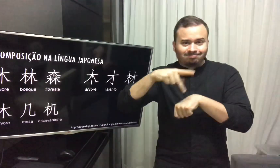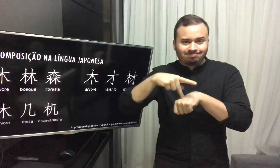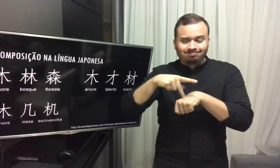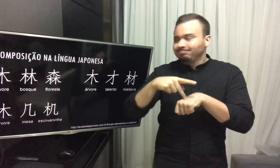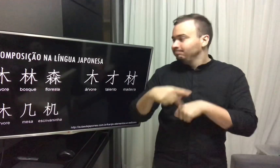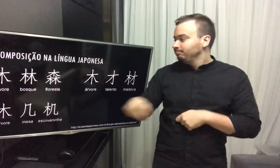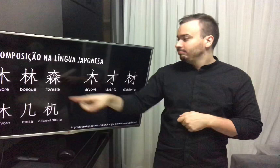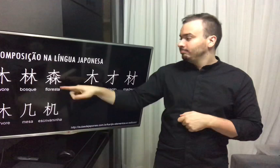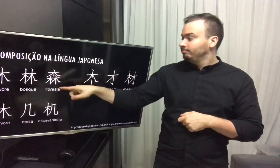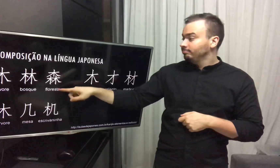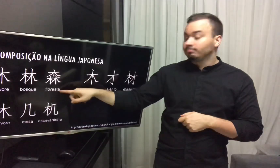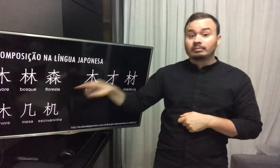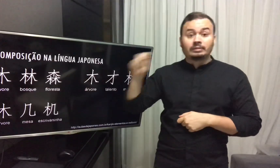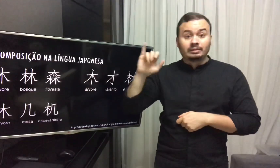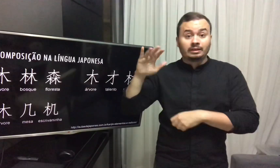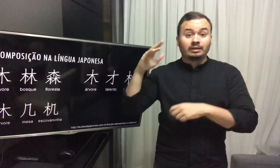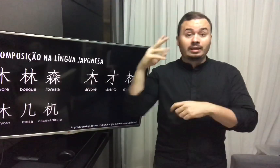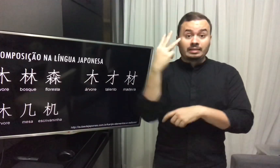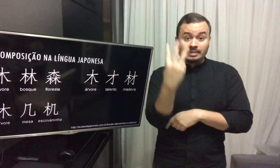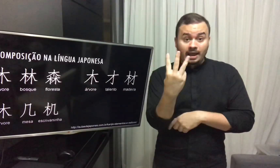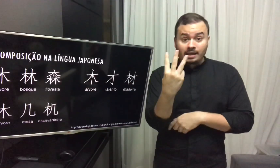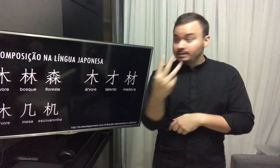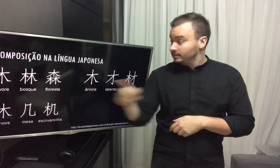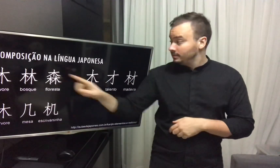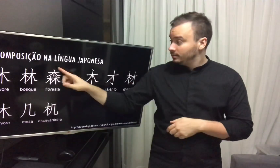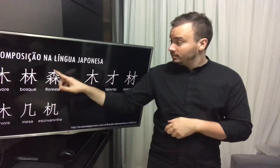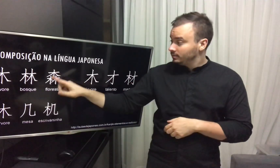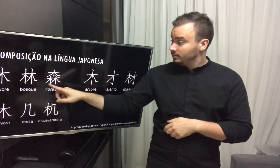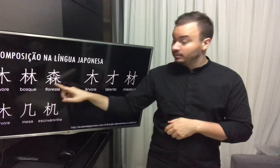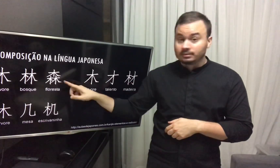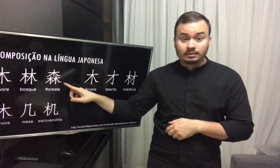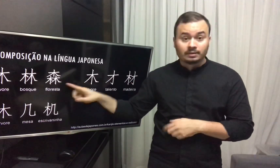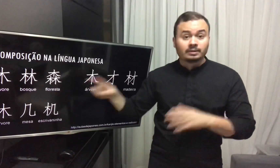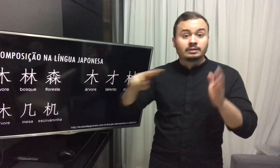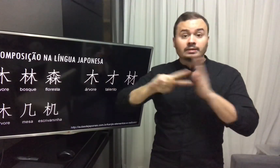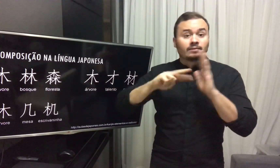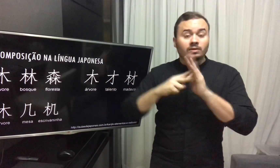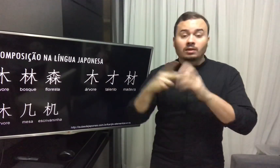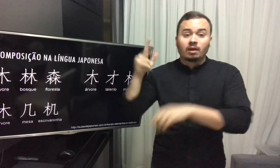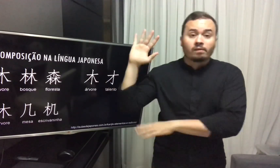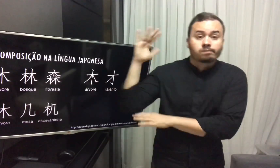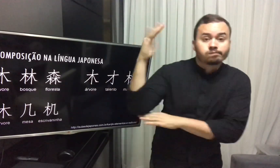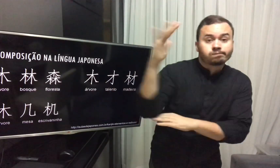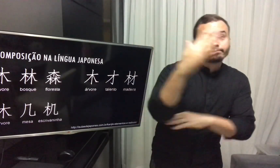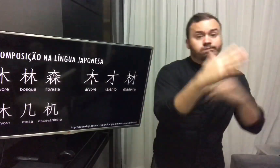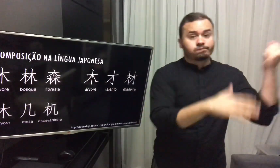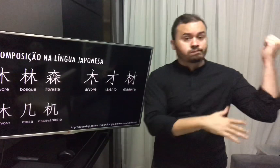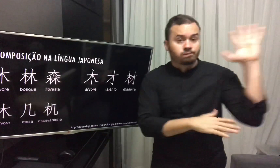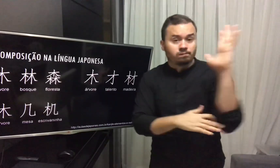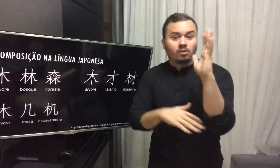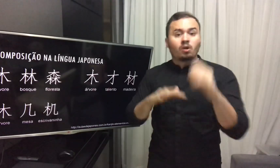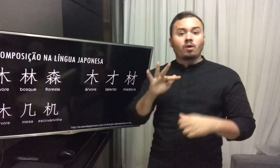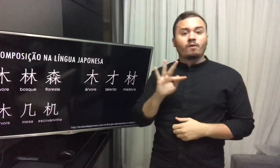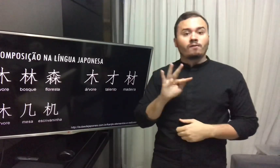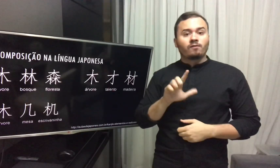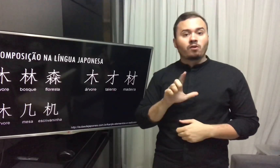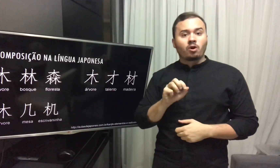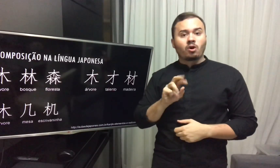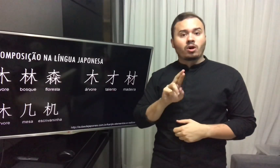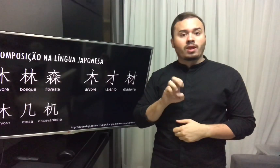significa outra coisa. Pode parecer um bosque. Se você utilizar o mesmo símbolo 3 vezes, ele passa de